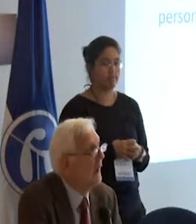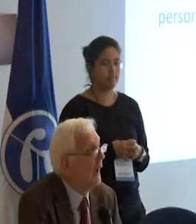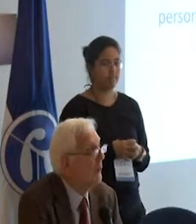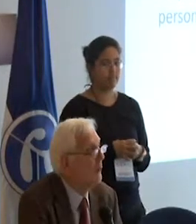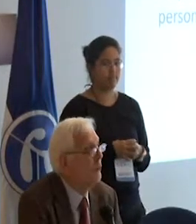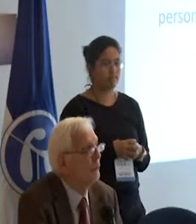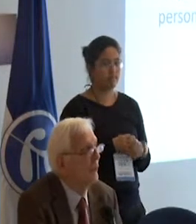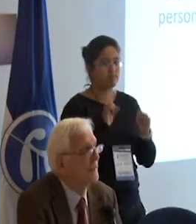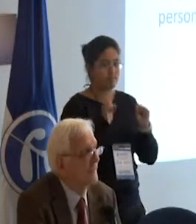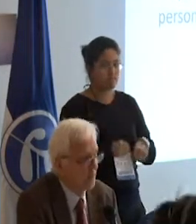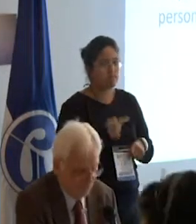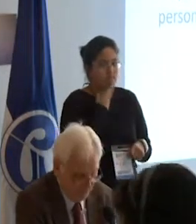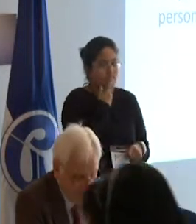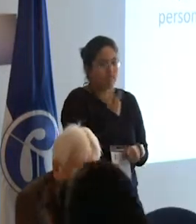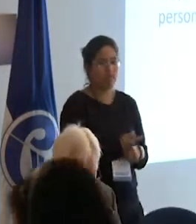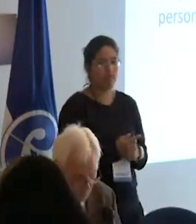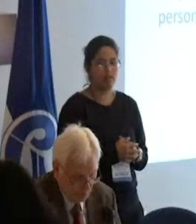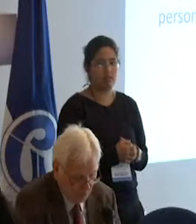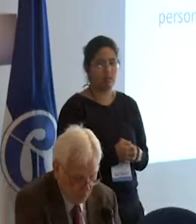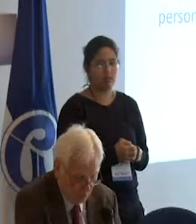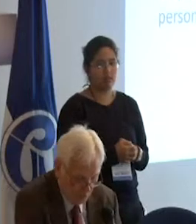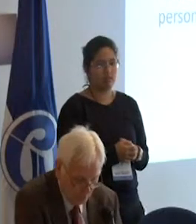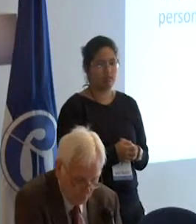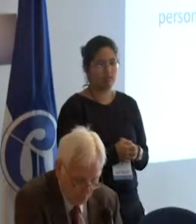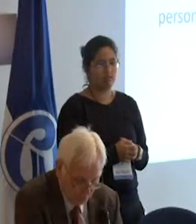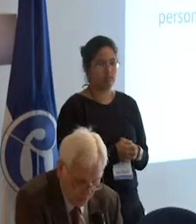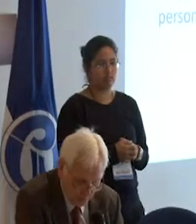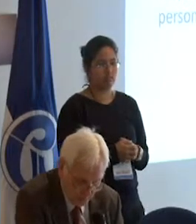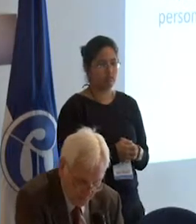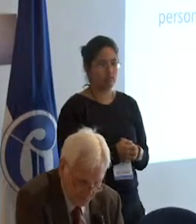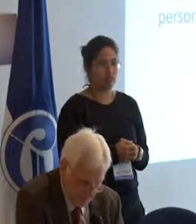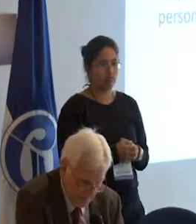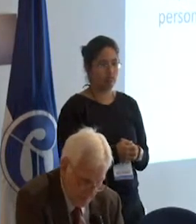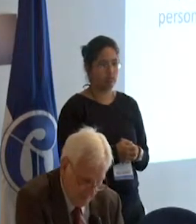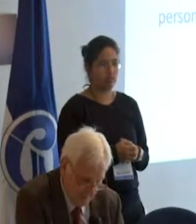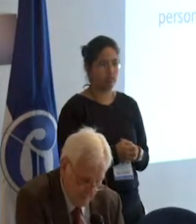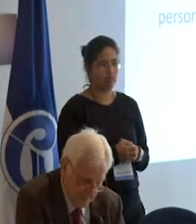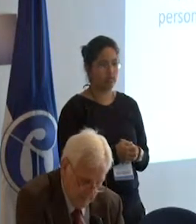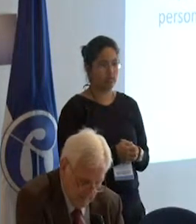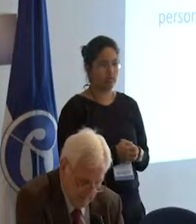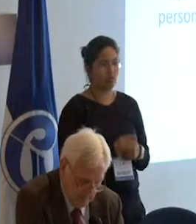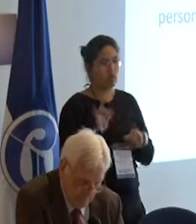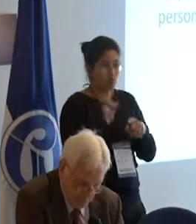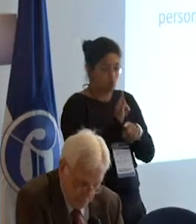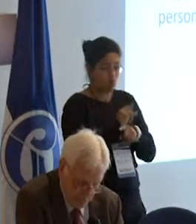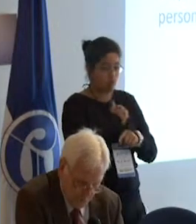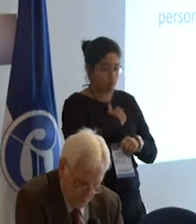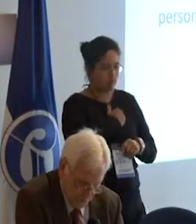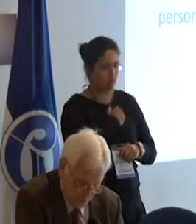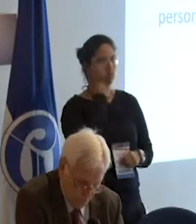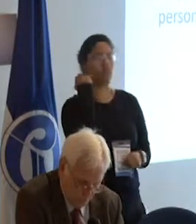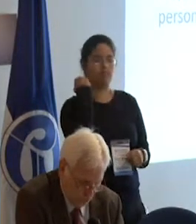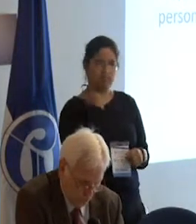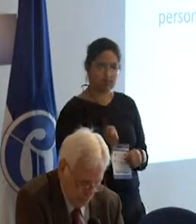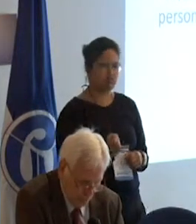y podría decirse que hay una fuerte intensidad de los usos de sí mismo.